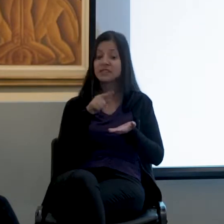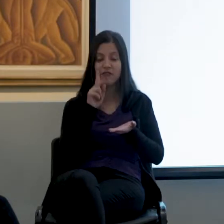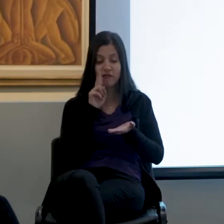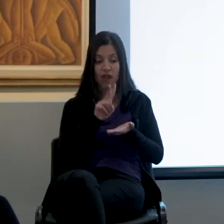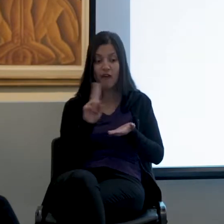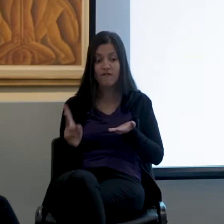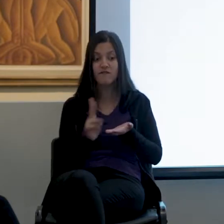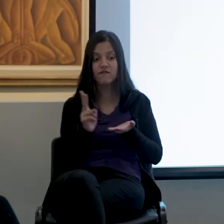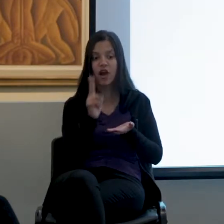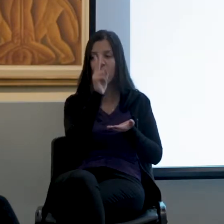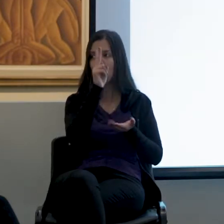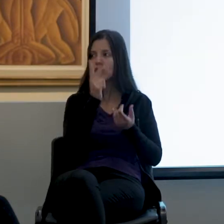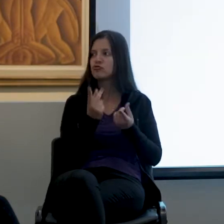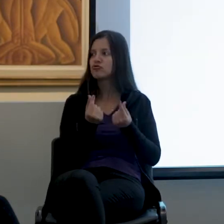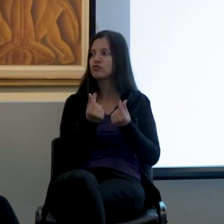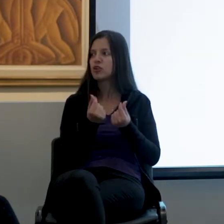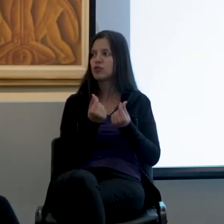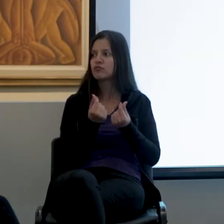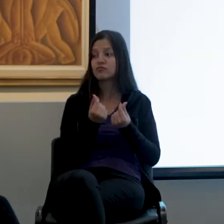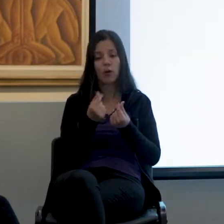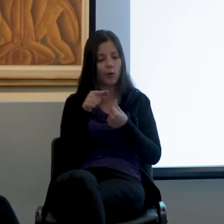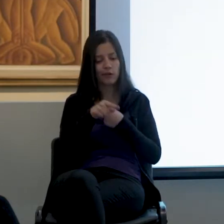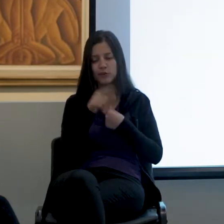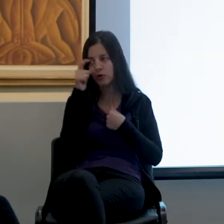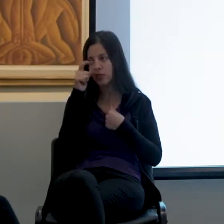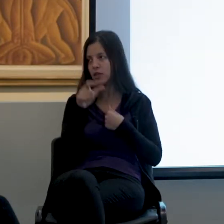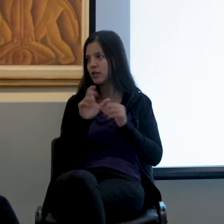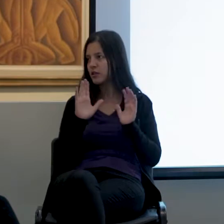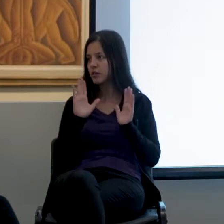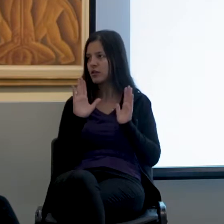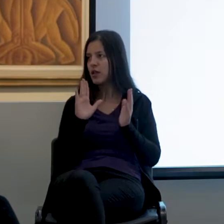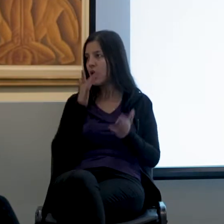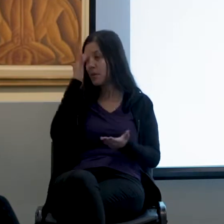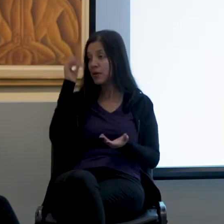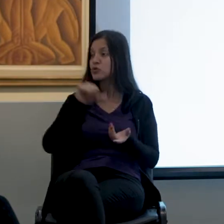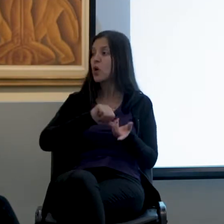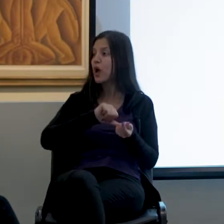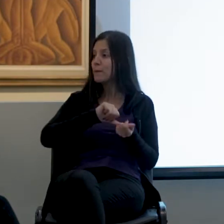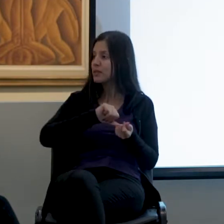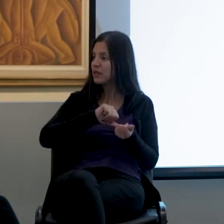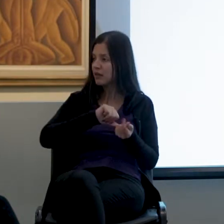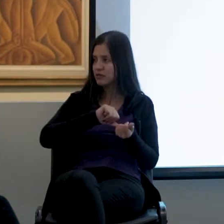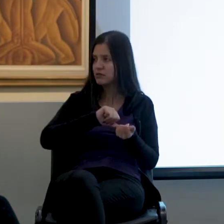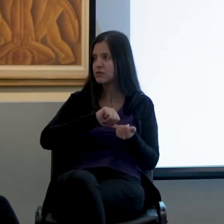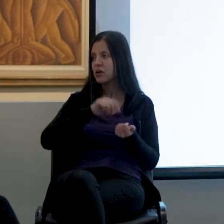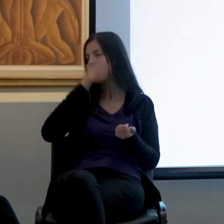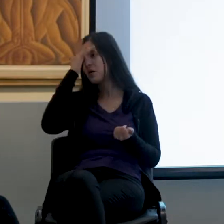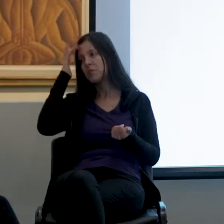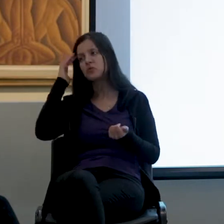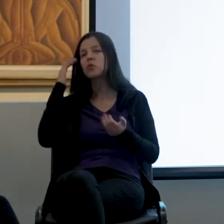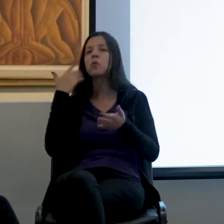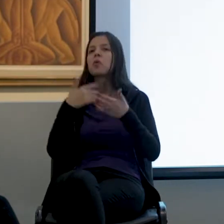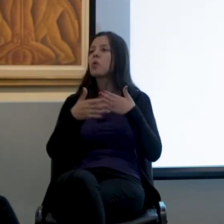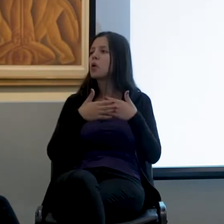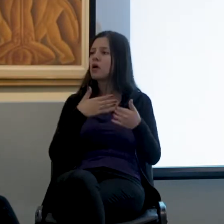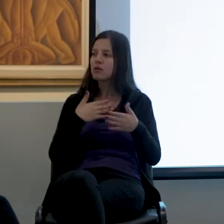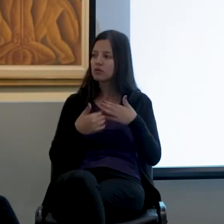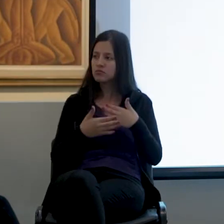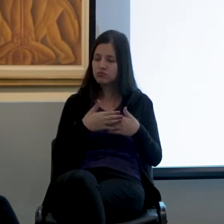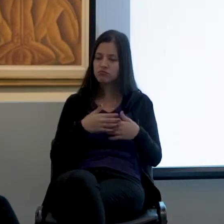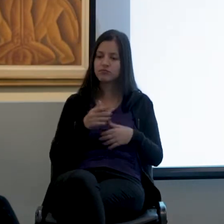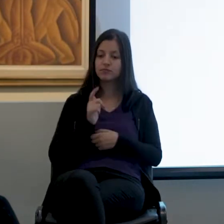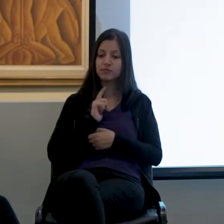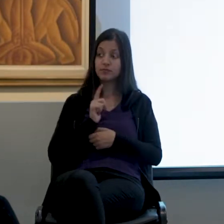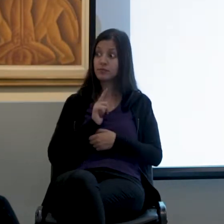valorizada. Porque é isso que interessa, né? Ao capitalista, qualquer um que viva no mundo regido pelo